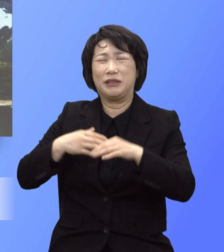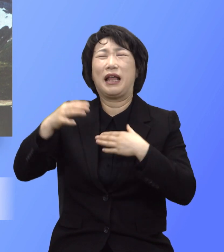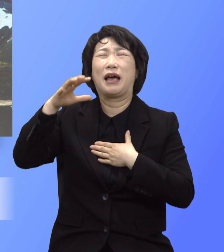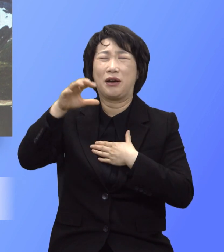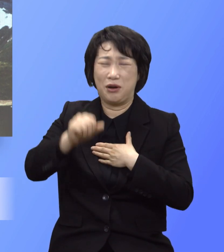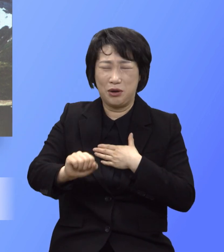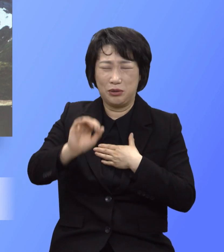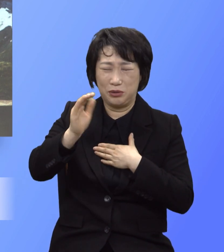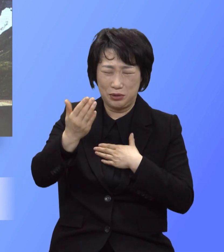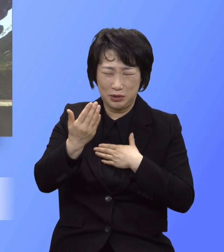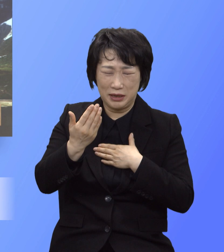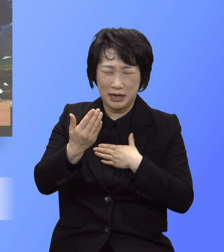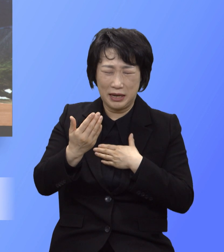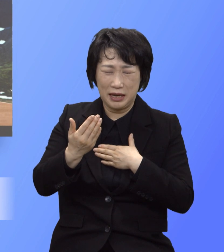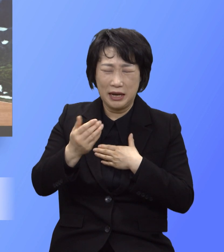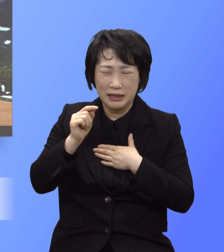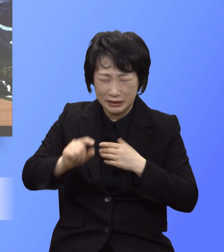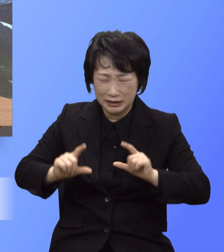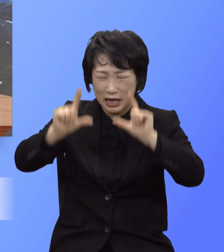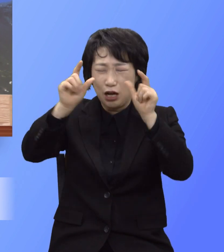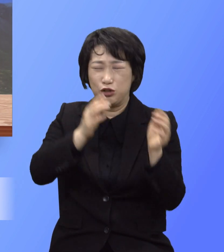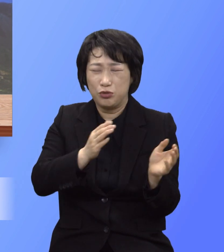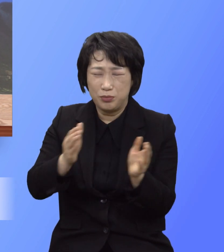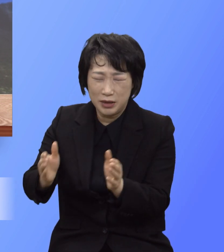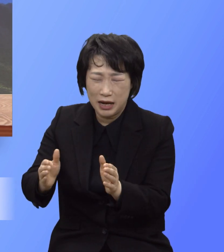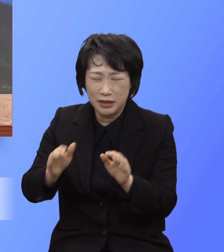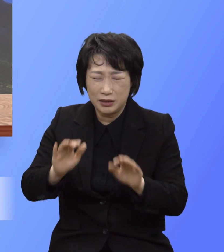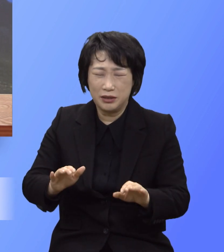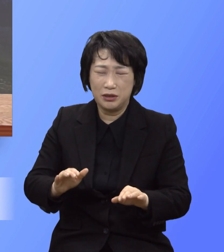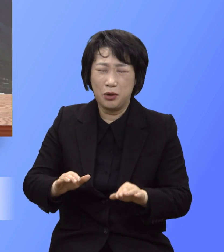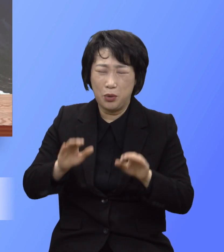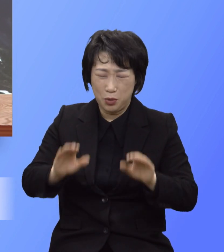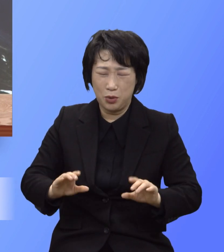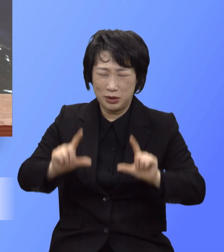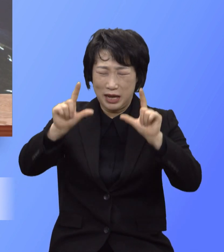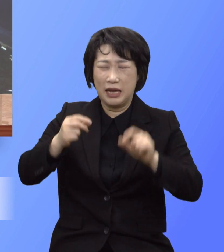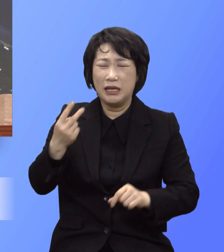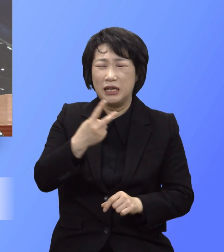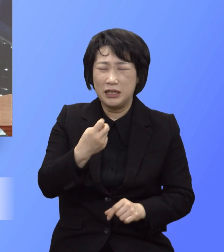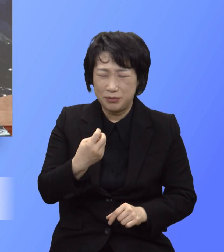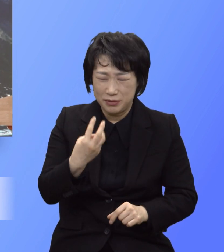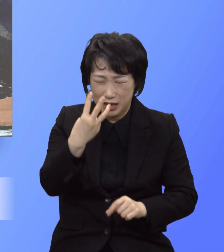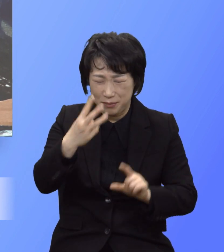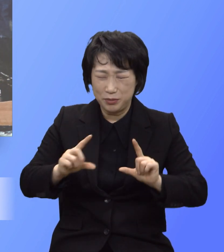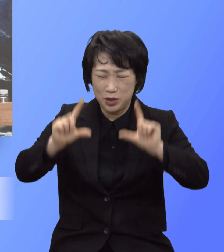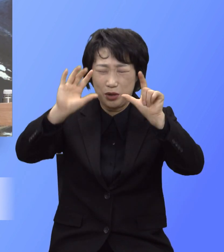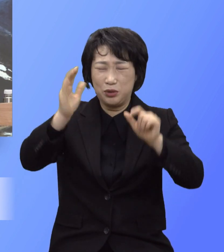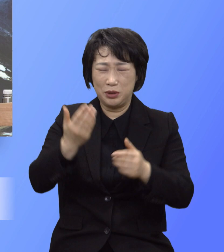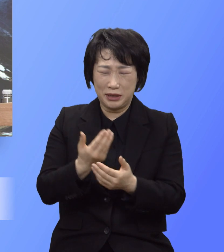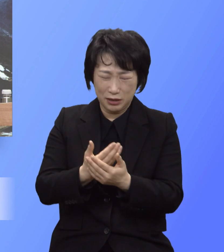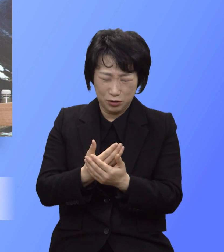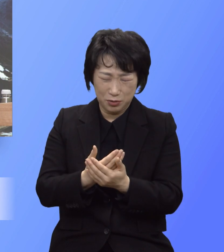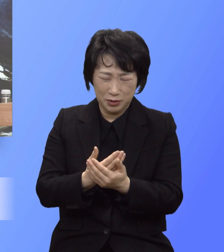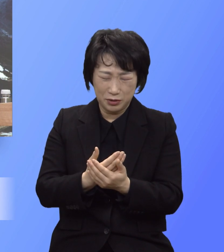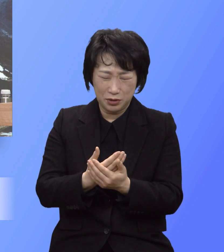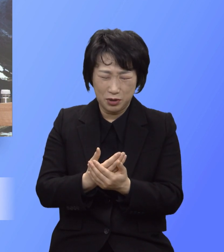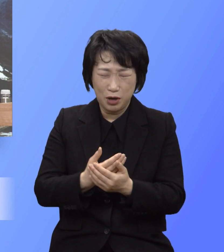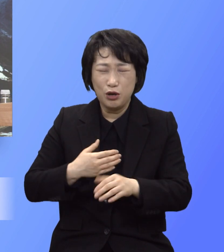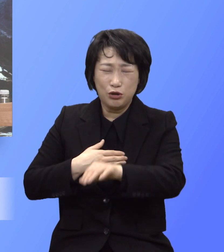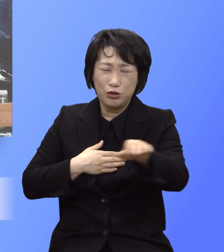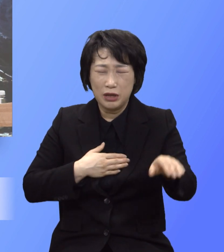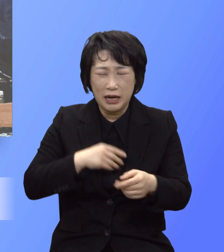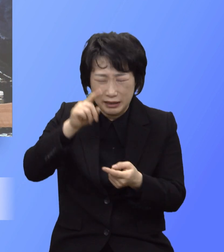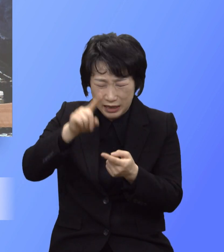것이 될 수 있도록 그날을 준비하는 금년 2023년도가 되게 하시고